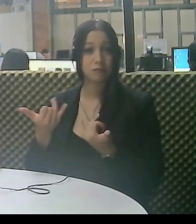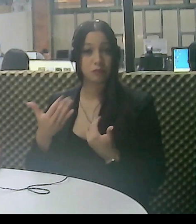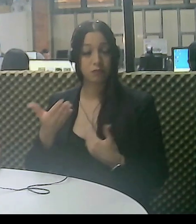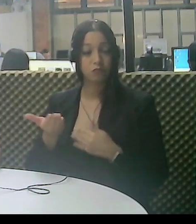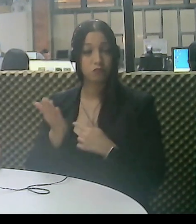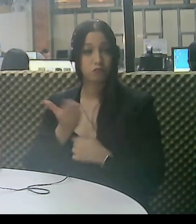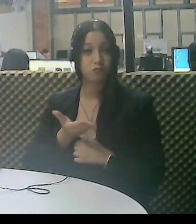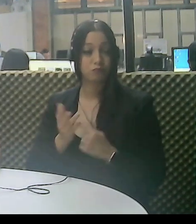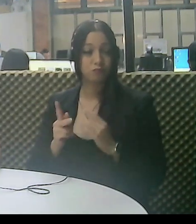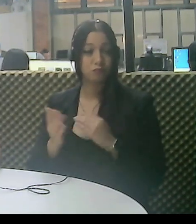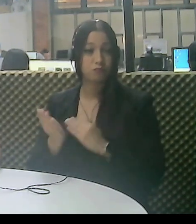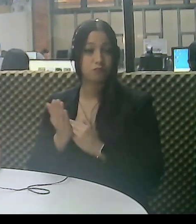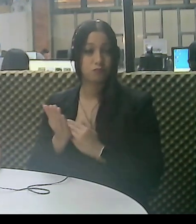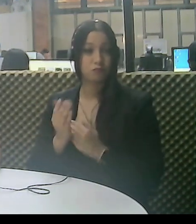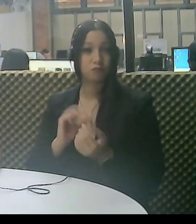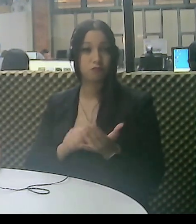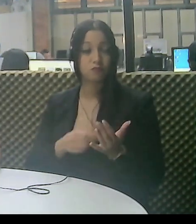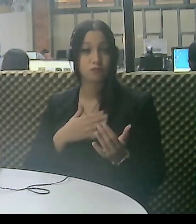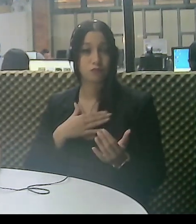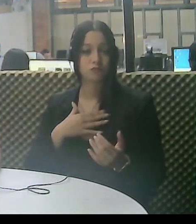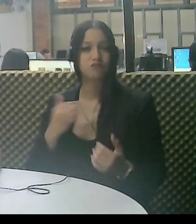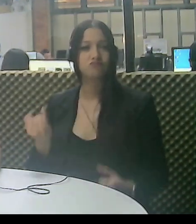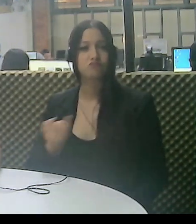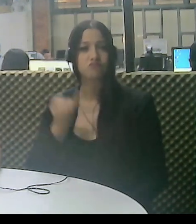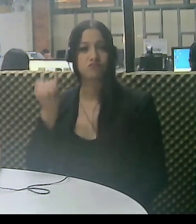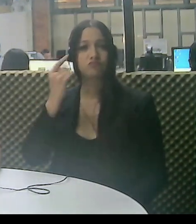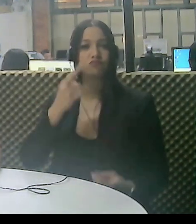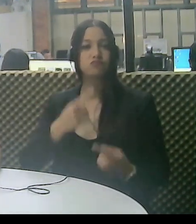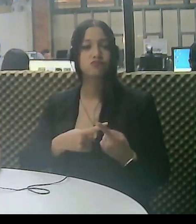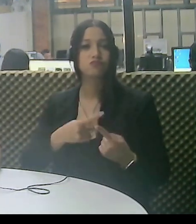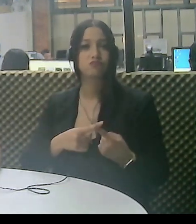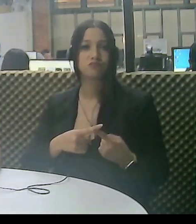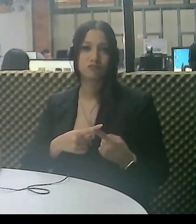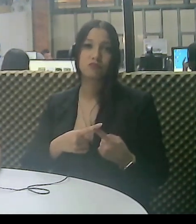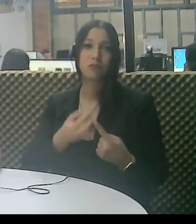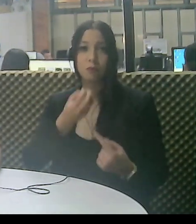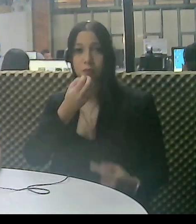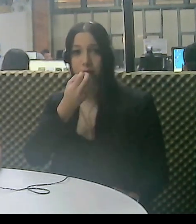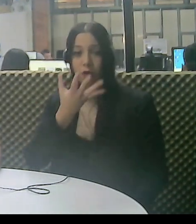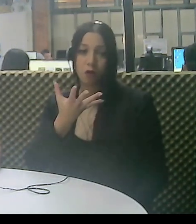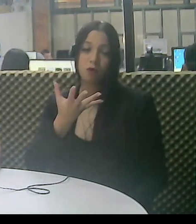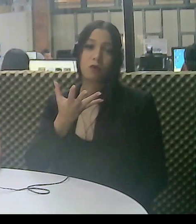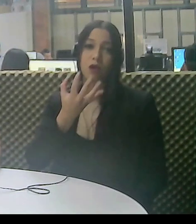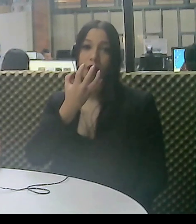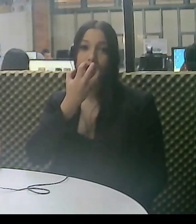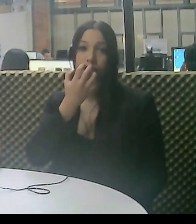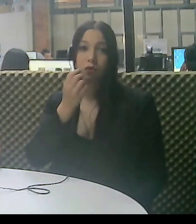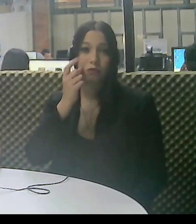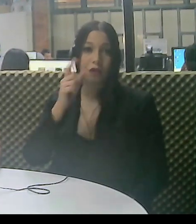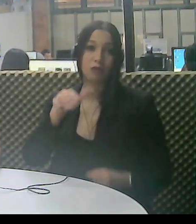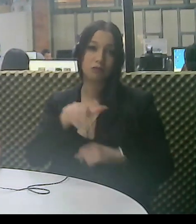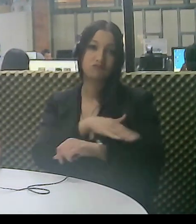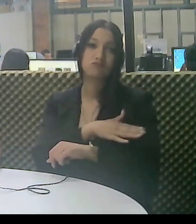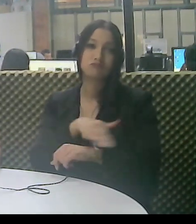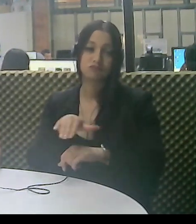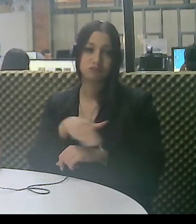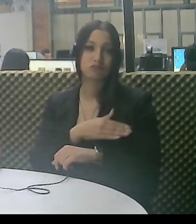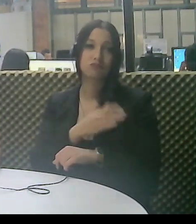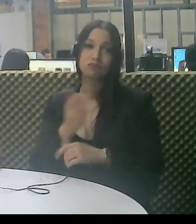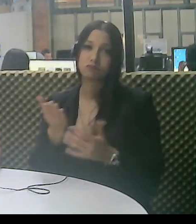né? Fez o cadastro para mim. Eu acho importante porque é muito bom, né? Os cachorros, animais de rua